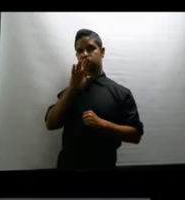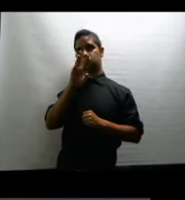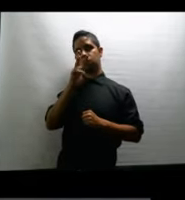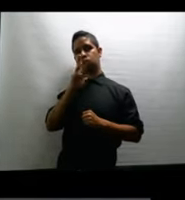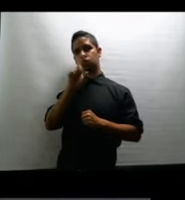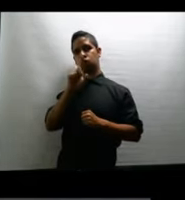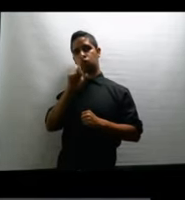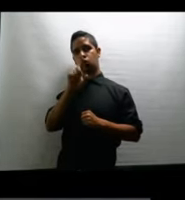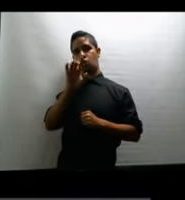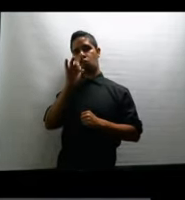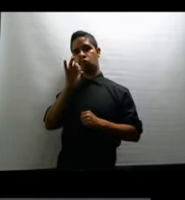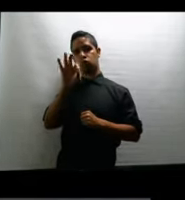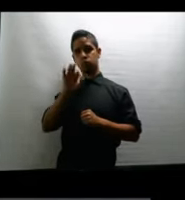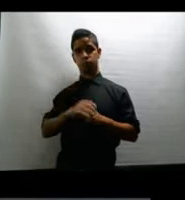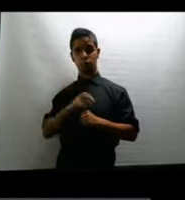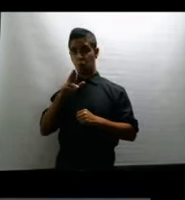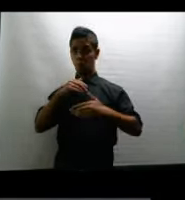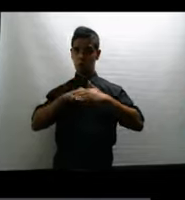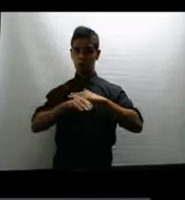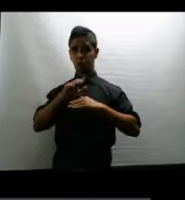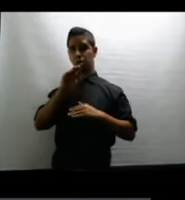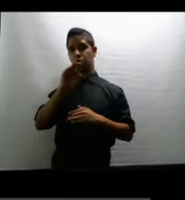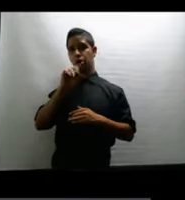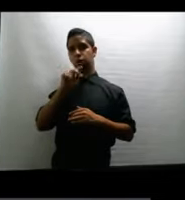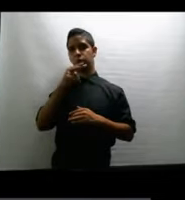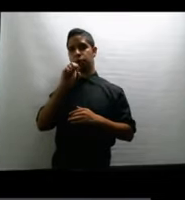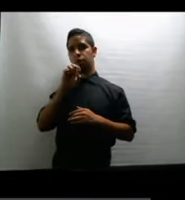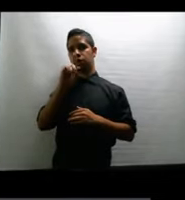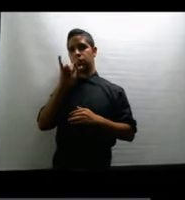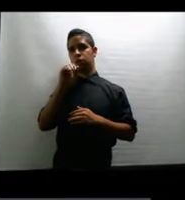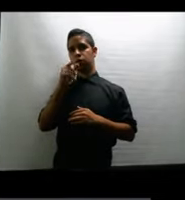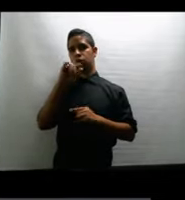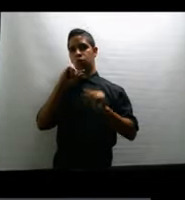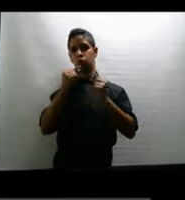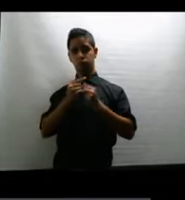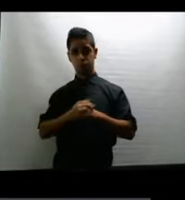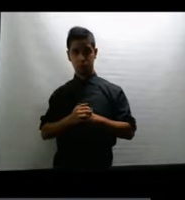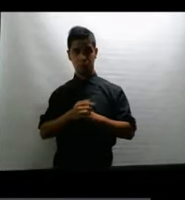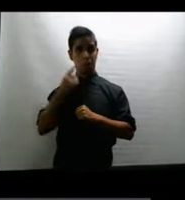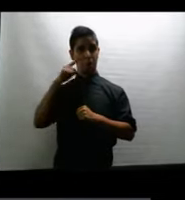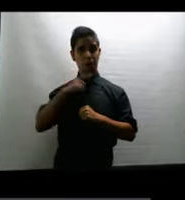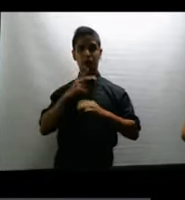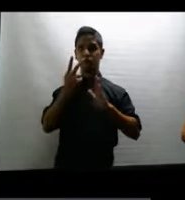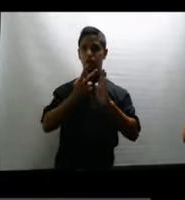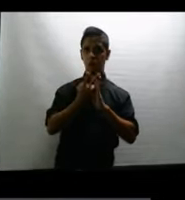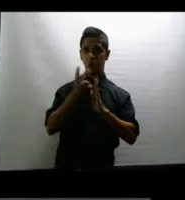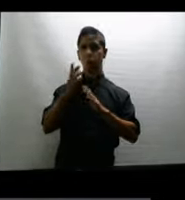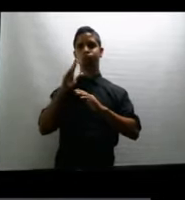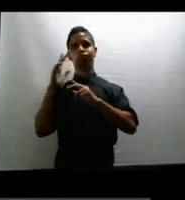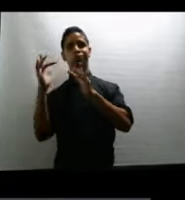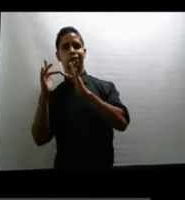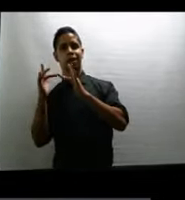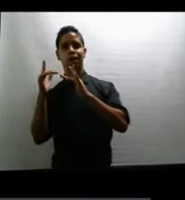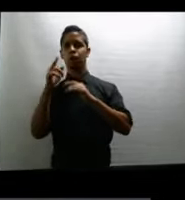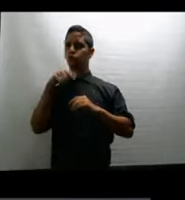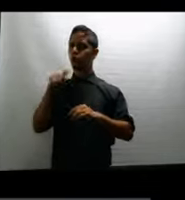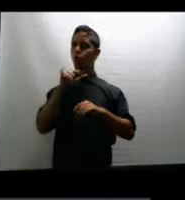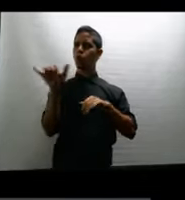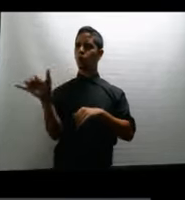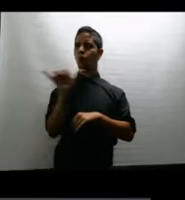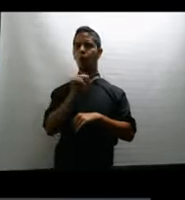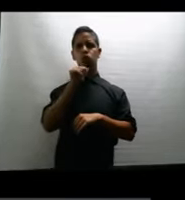787-717-6189 o accede a themediaroom.media. Ya sea para video, internet o diseño gráfico, salte del bonche y ven